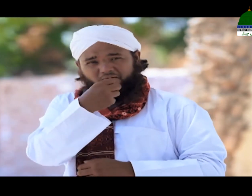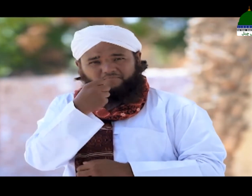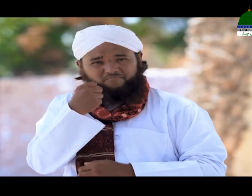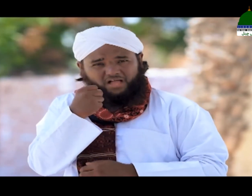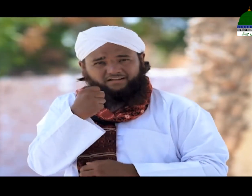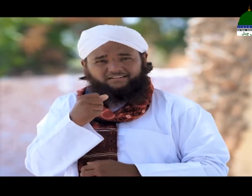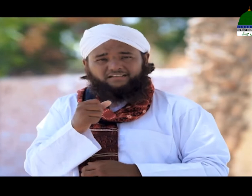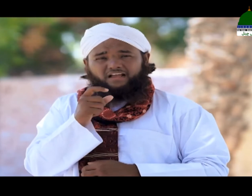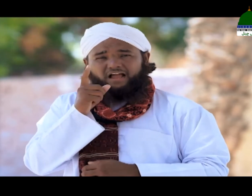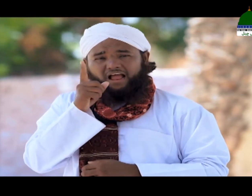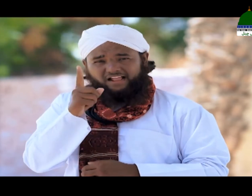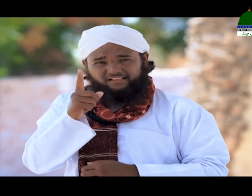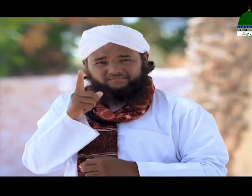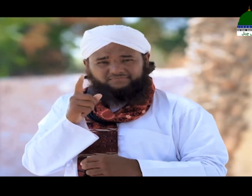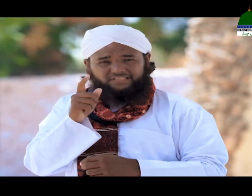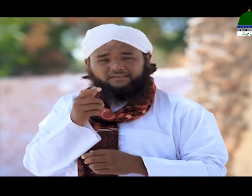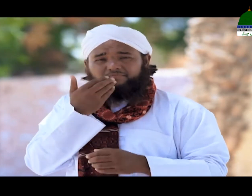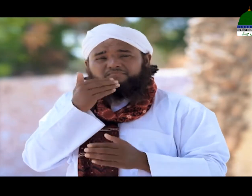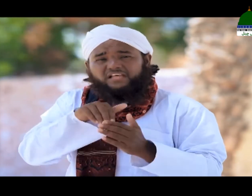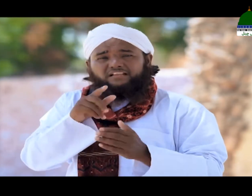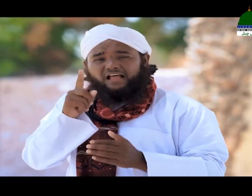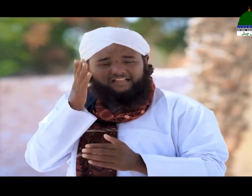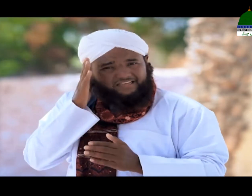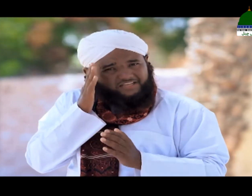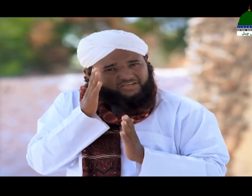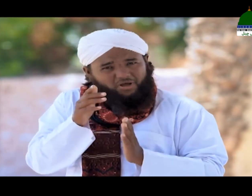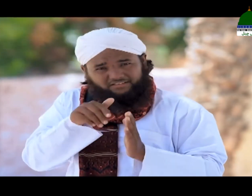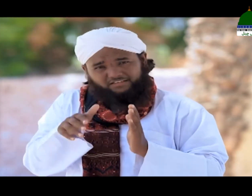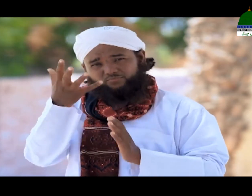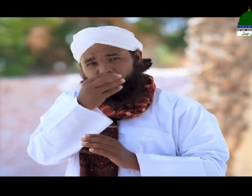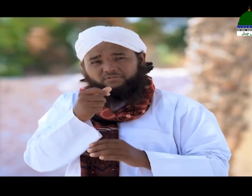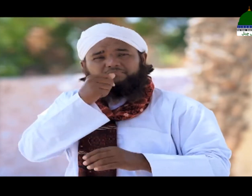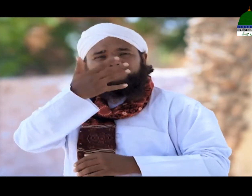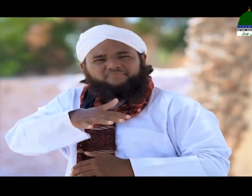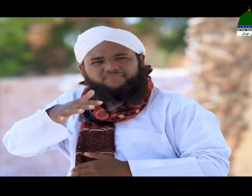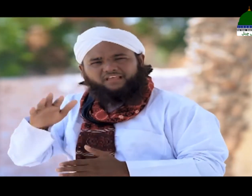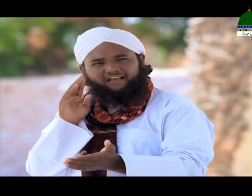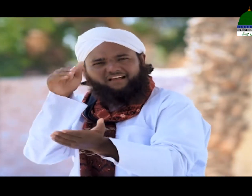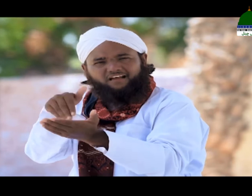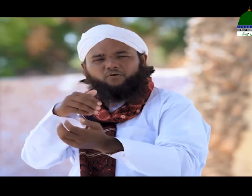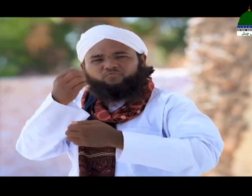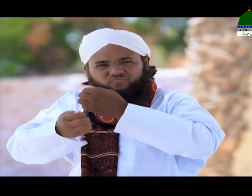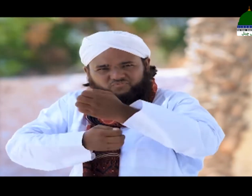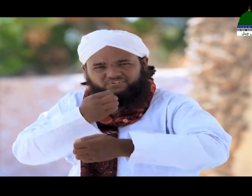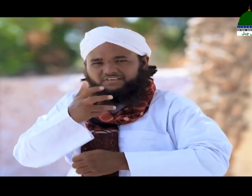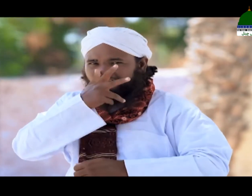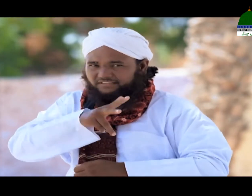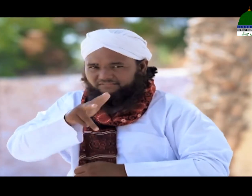حقیقی اللہ پاک کی مزدوری یعنی عبادت کروں گا۔ وہ دریا پر آیا اور وضو کر کے نوافل پڑھنے